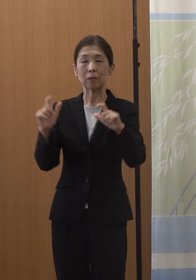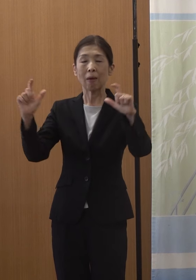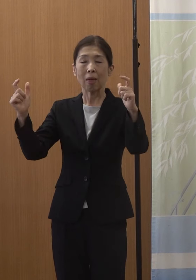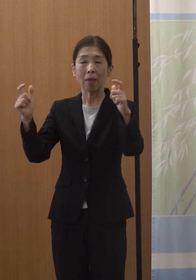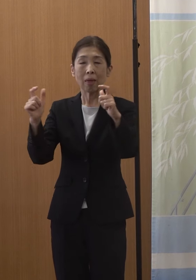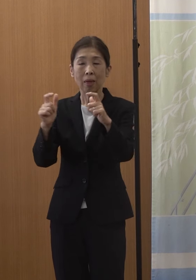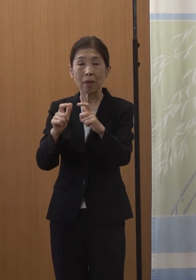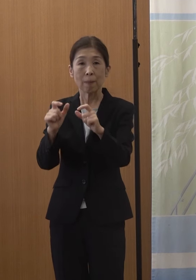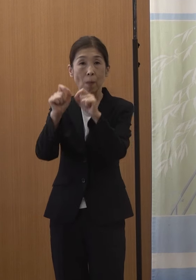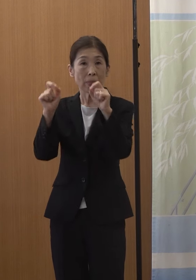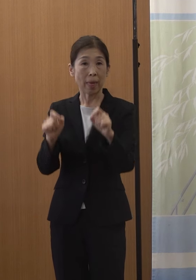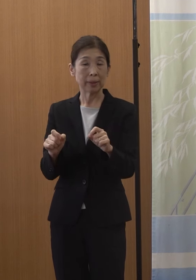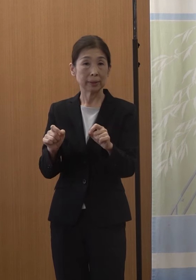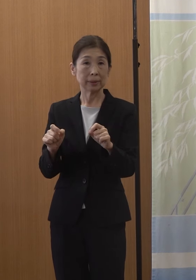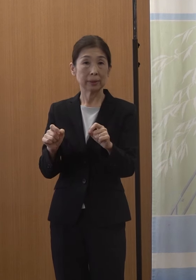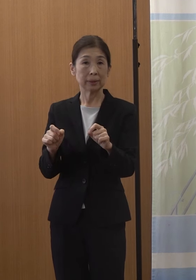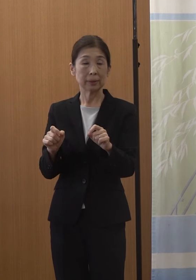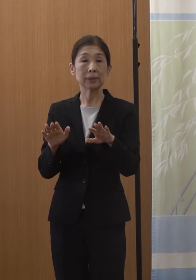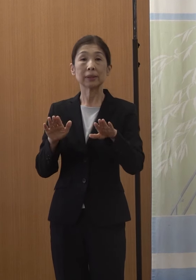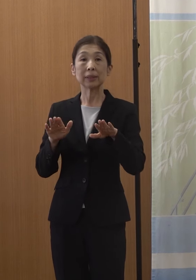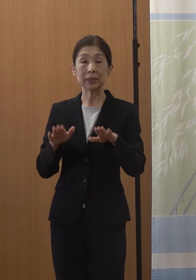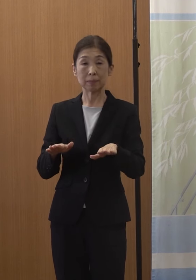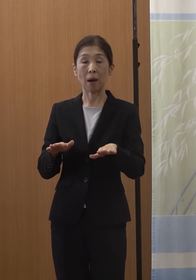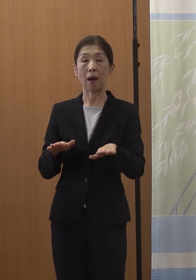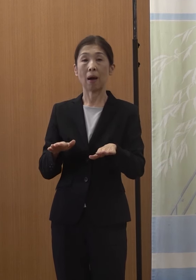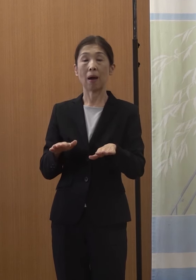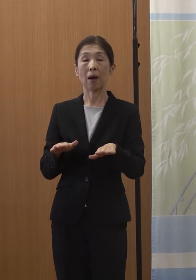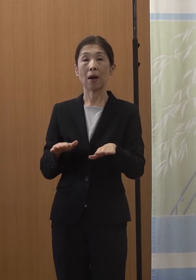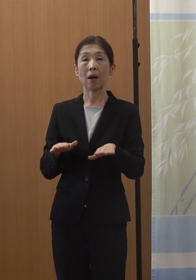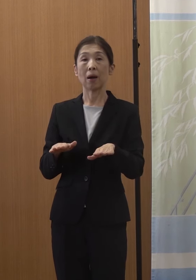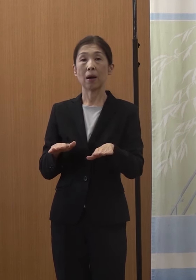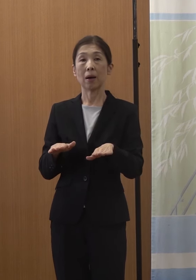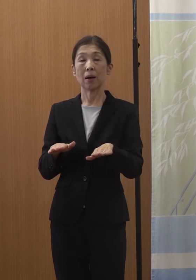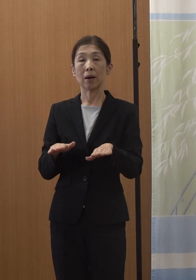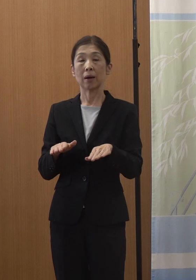題について、今が、